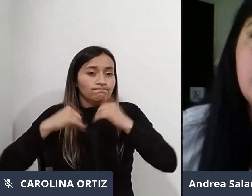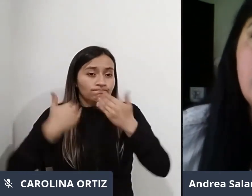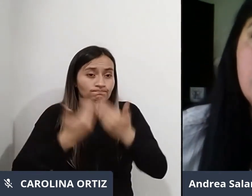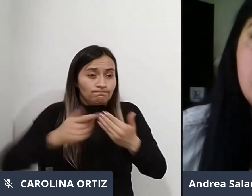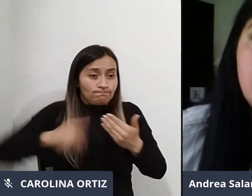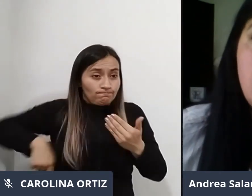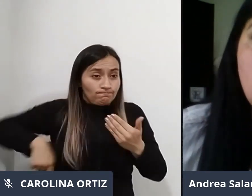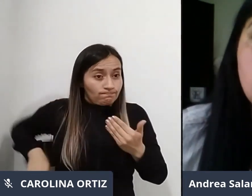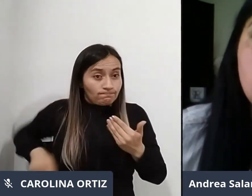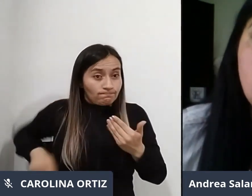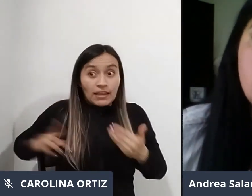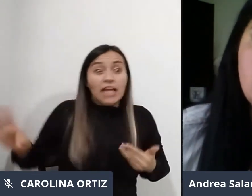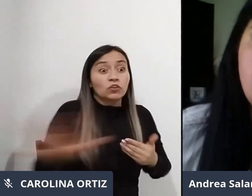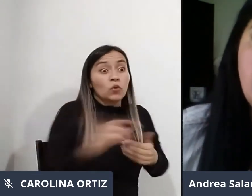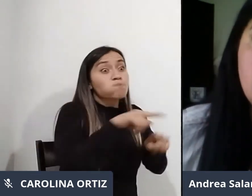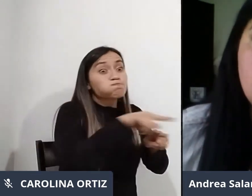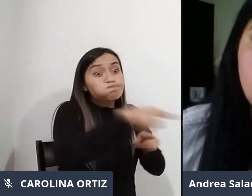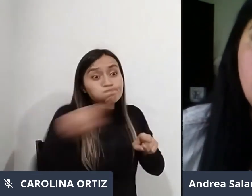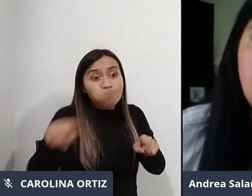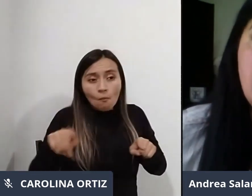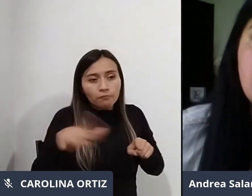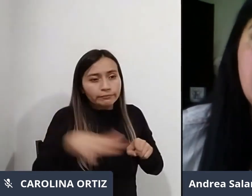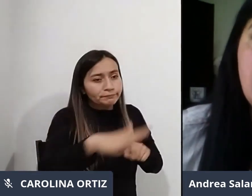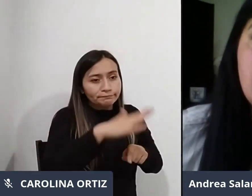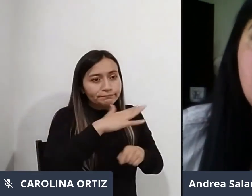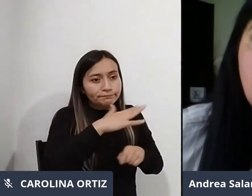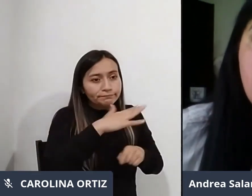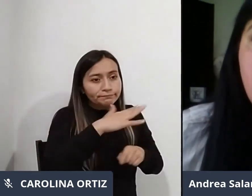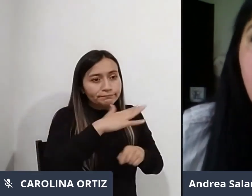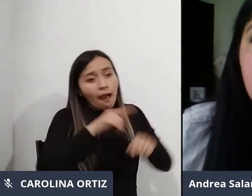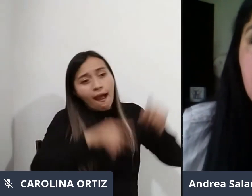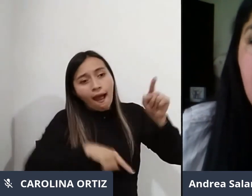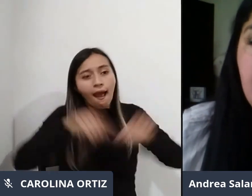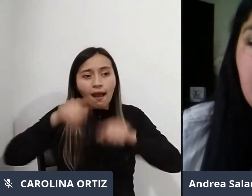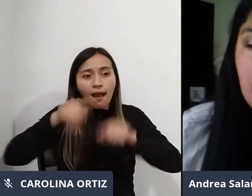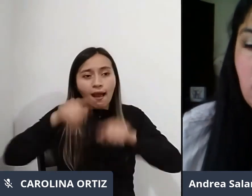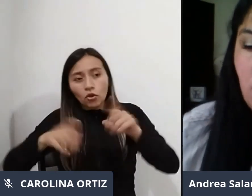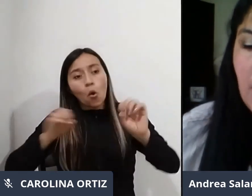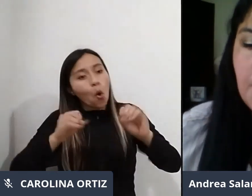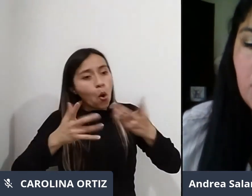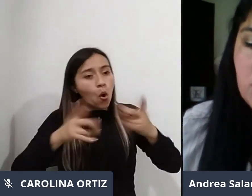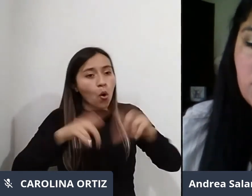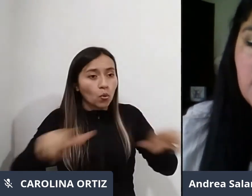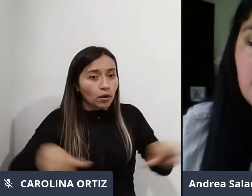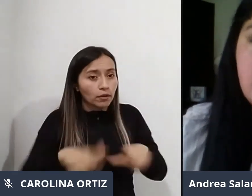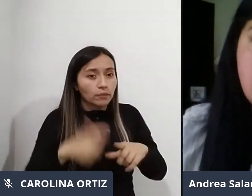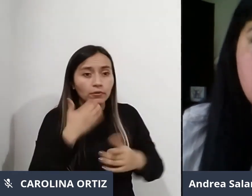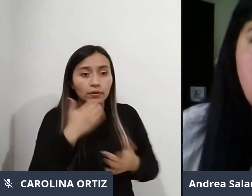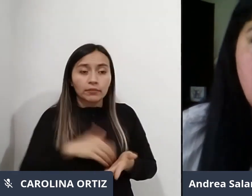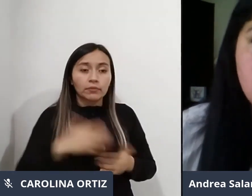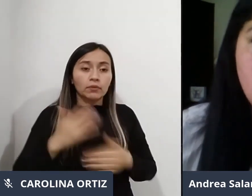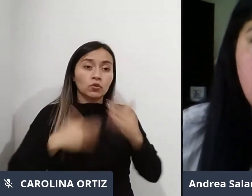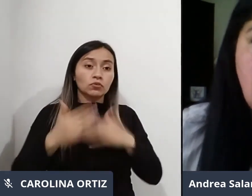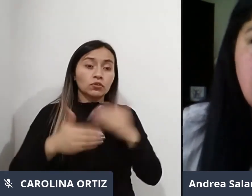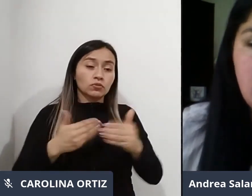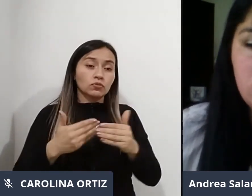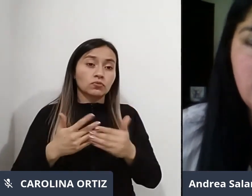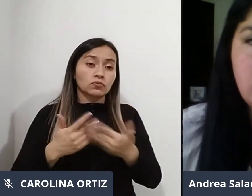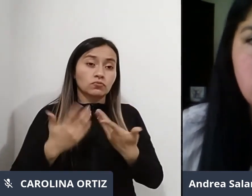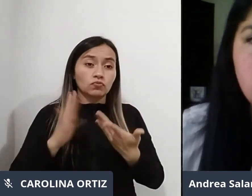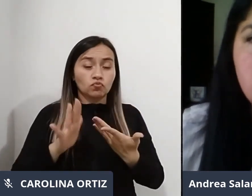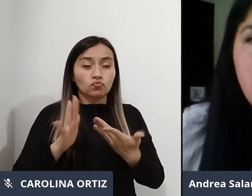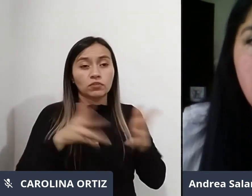debería estar, o en todos los espacios como debería estar, porque a veces también dentro de los procesos de enseñanza nos quedamos solo